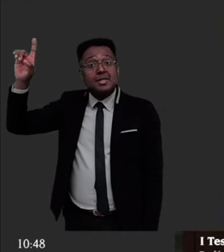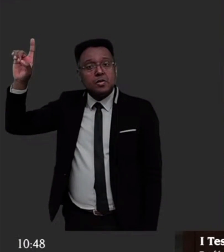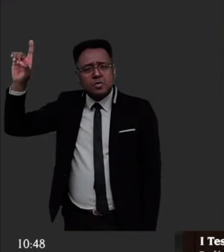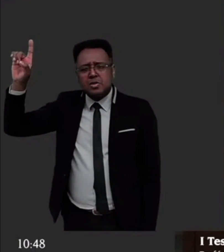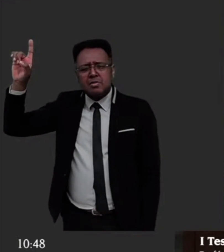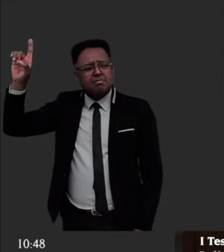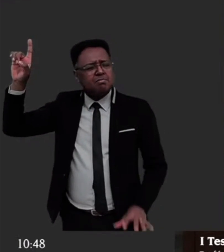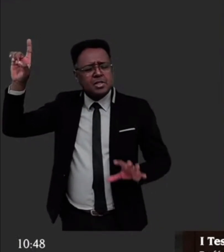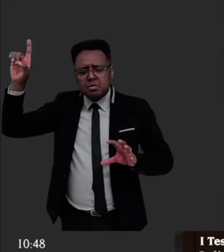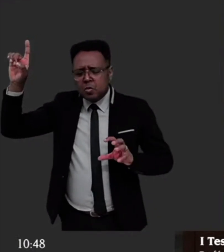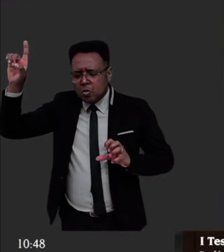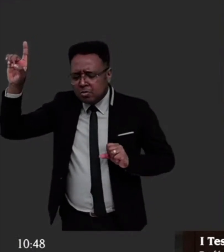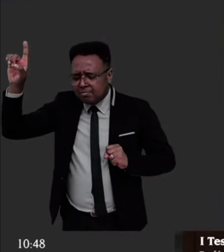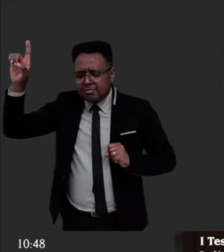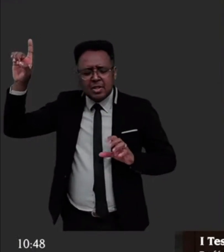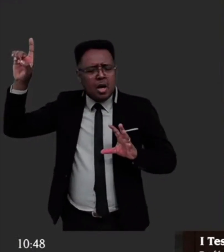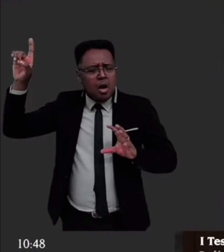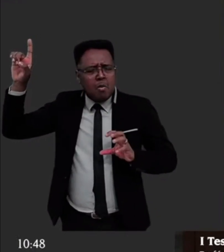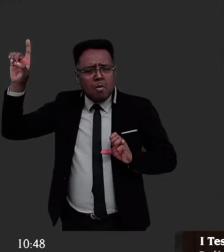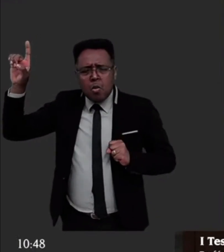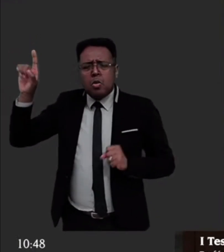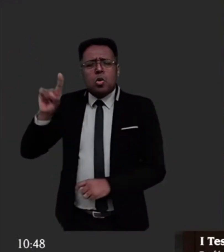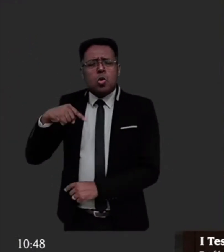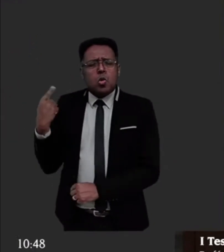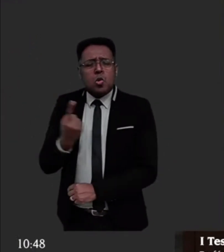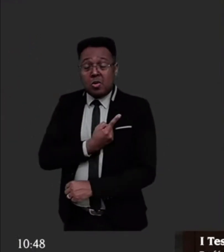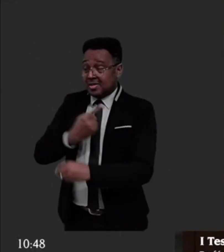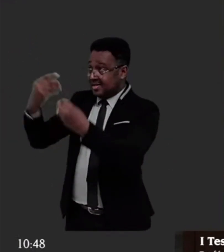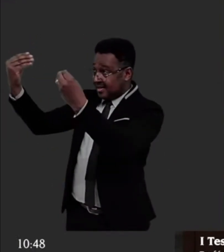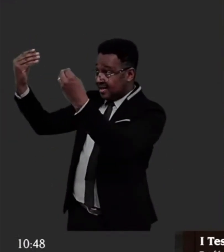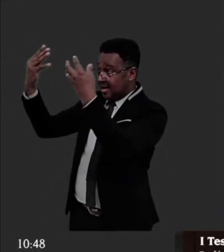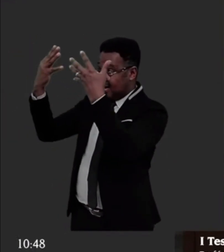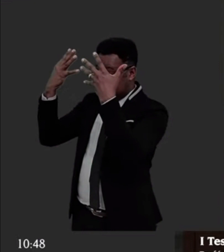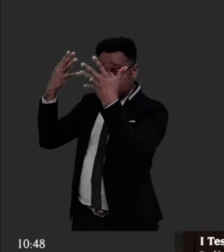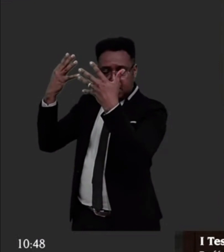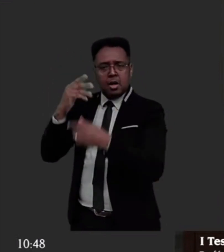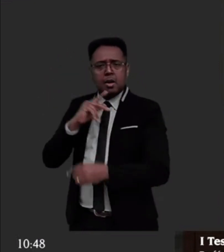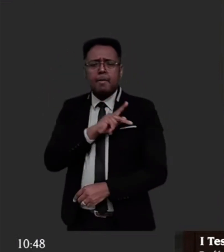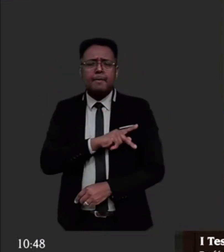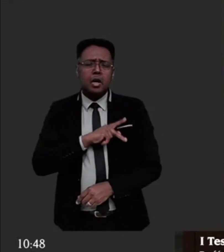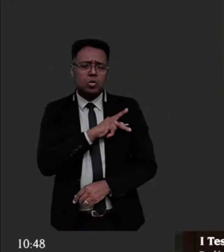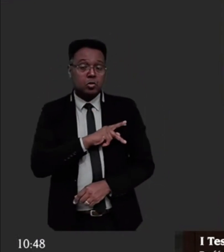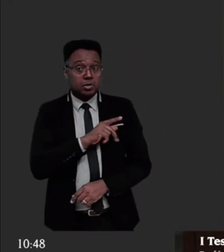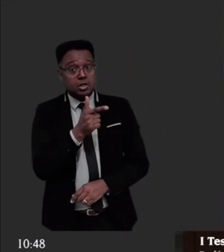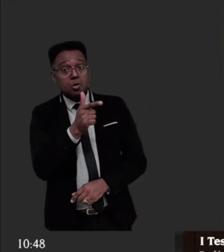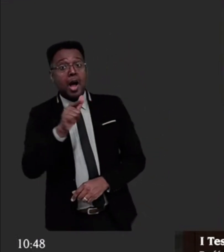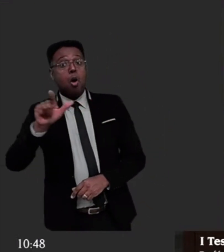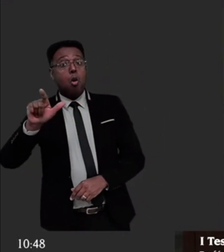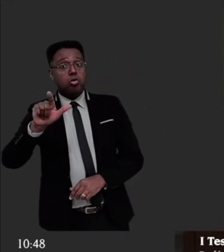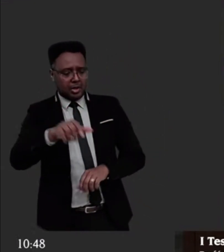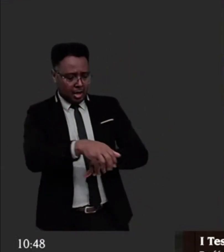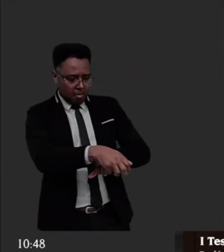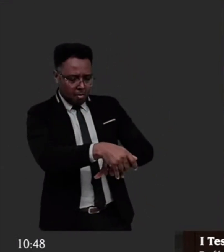graça, que o apóstolo Paulo escreveu isso aqui também em uma outra carta, dizendo assim, que o Espírito